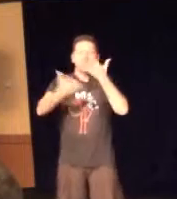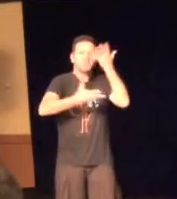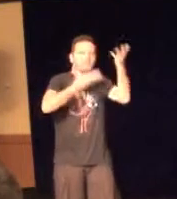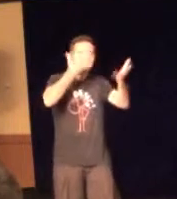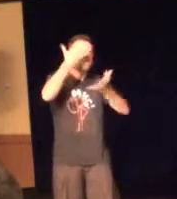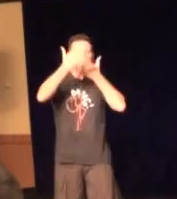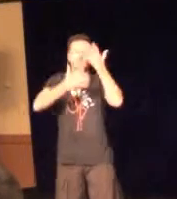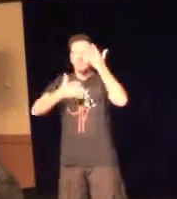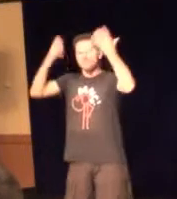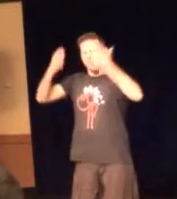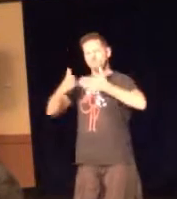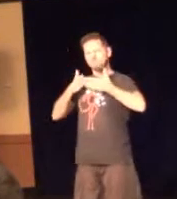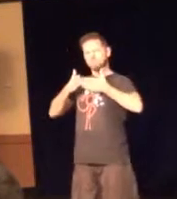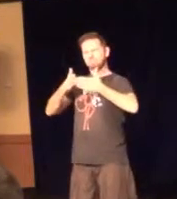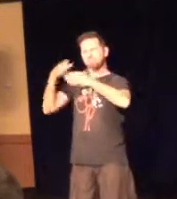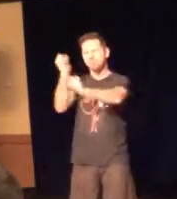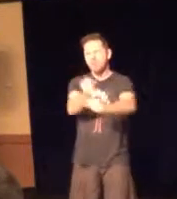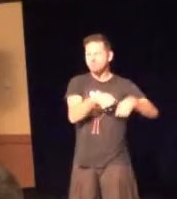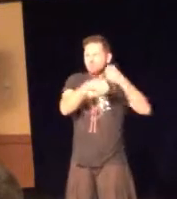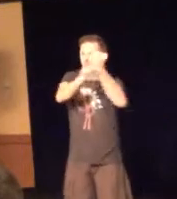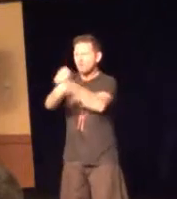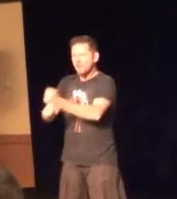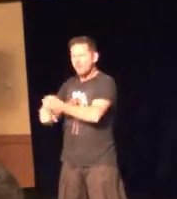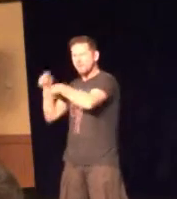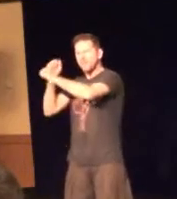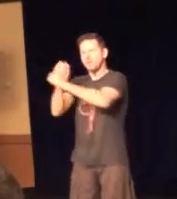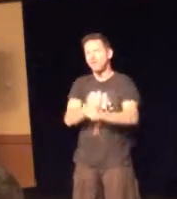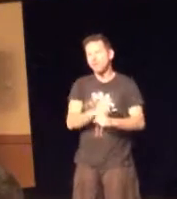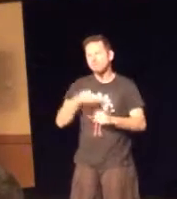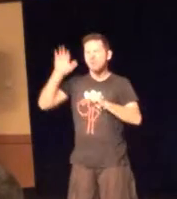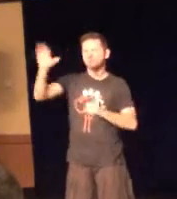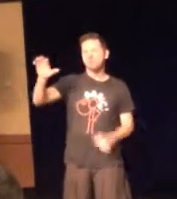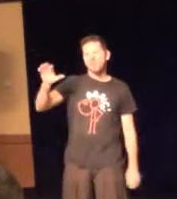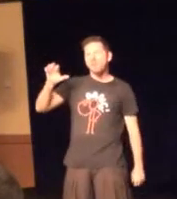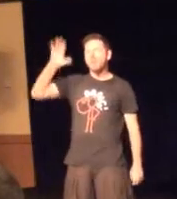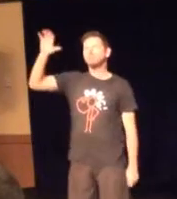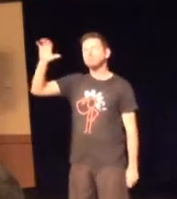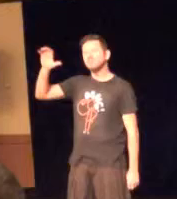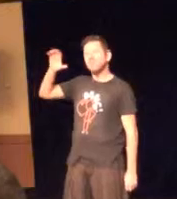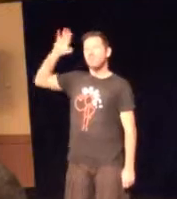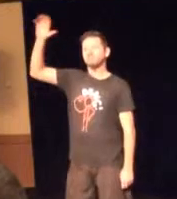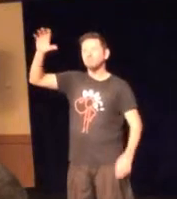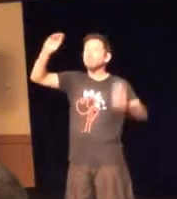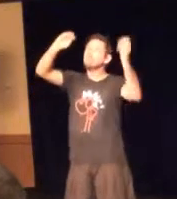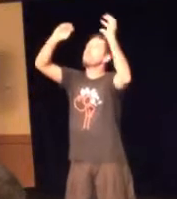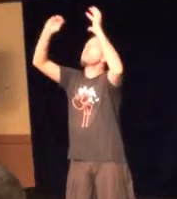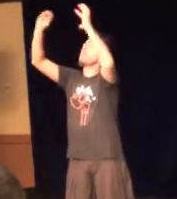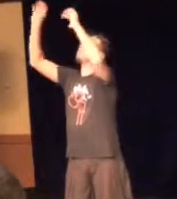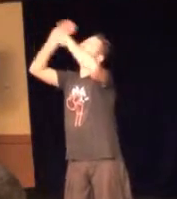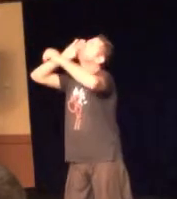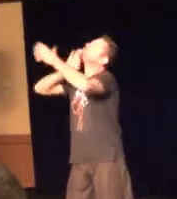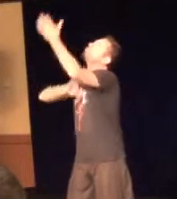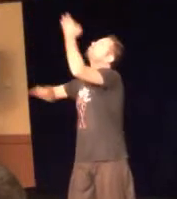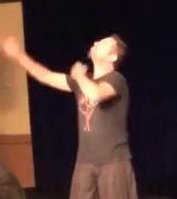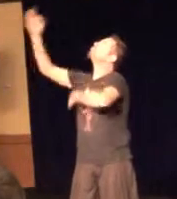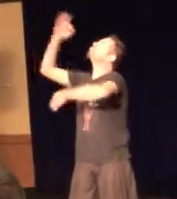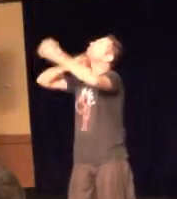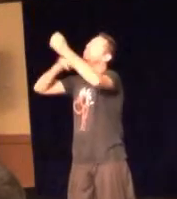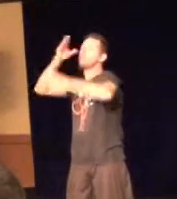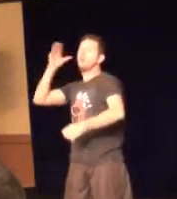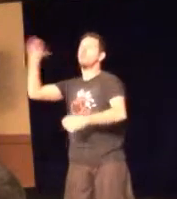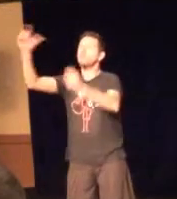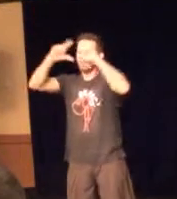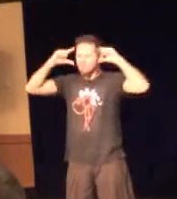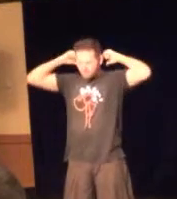On veut naviguer avec une seule rame, escalader avec un seul bras. On veut faire parler les nuages, lire l'avenir les yeux bandés.